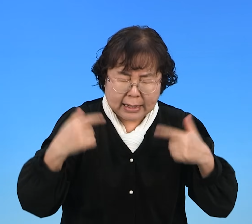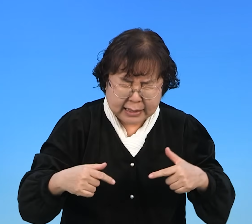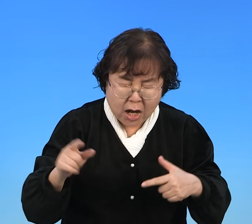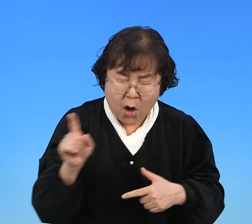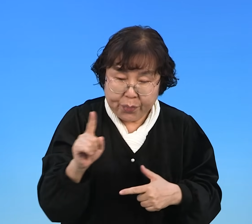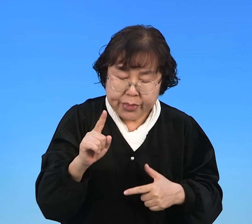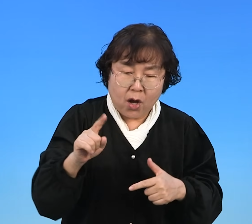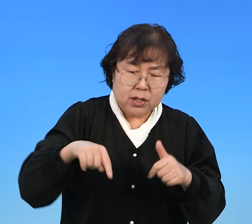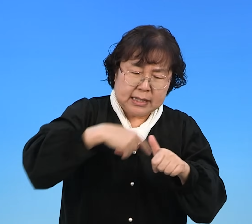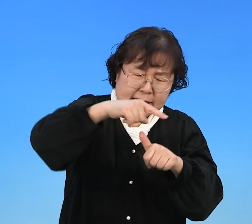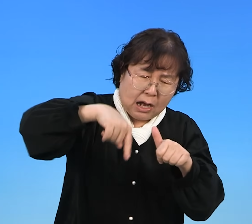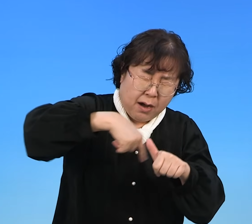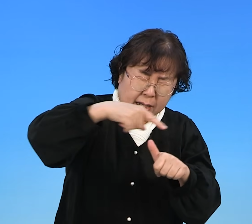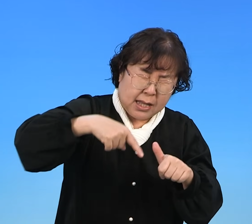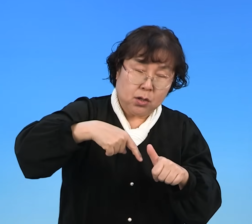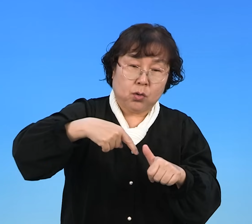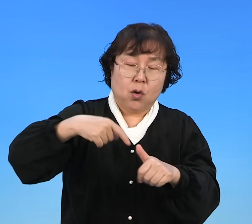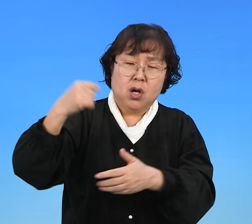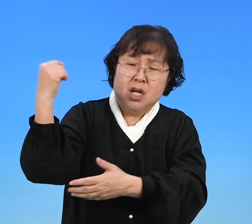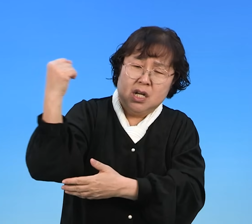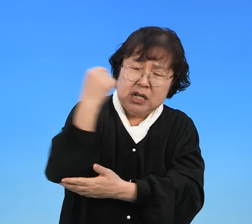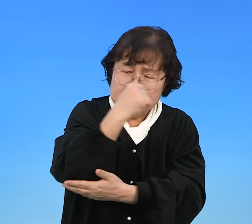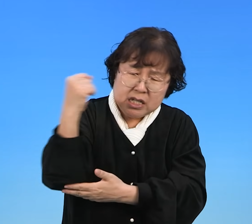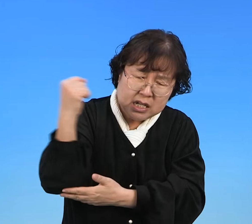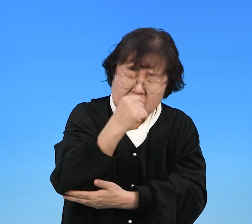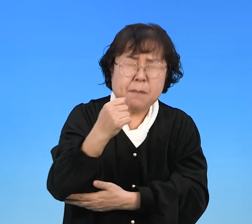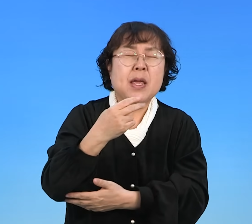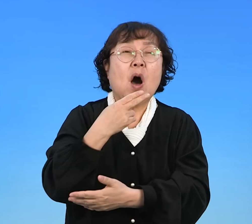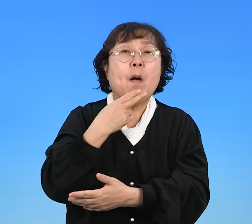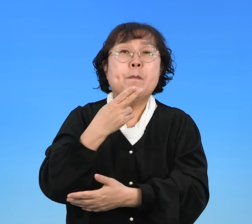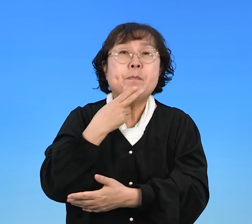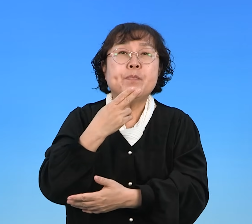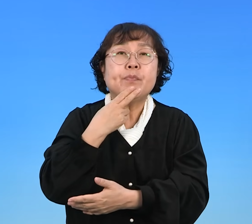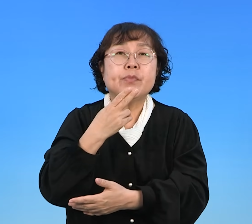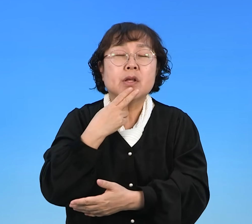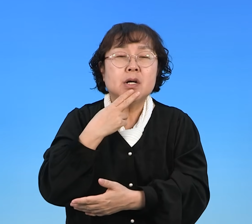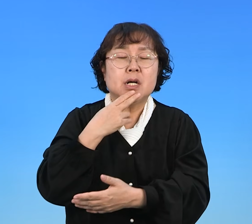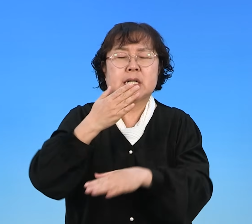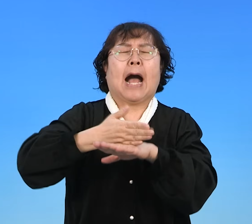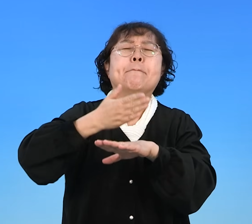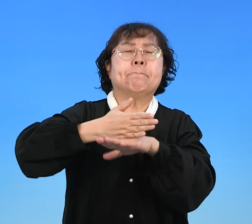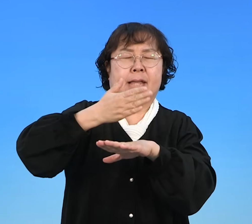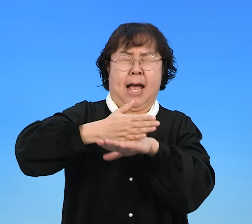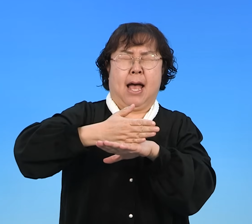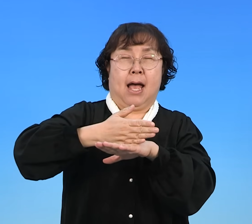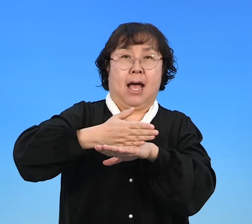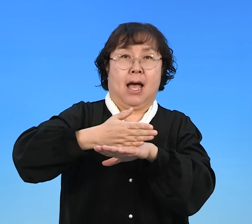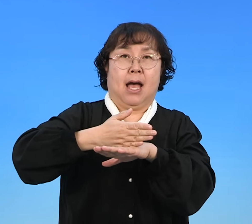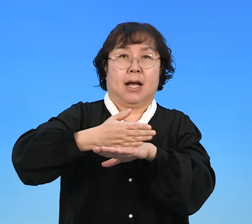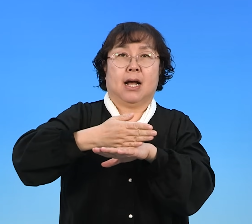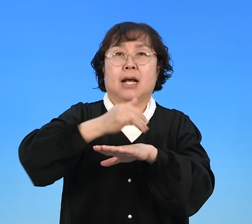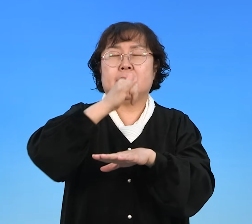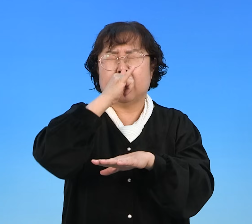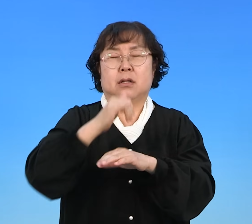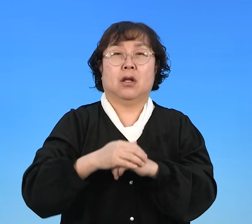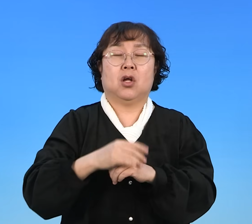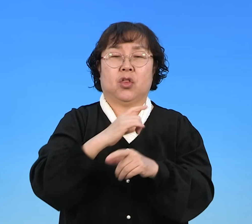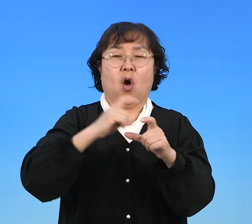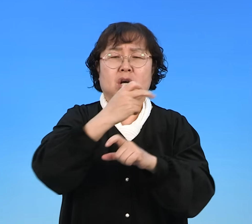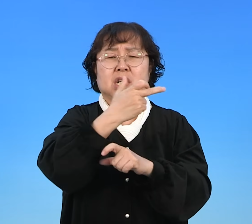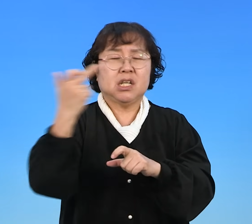감사의 어른이었다고. 그래서 이거 처음 알았습니다. 어머니는 승복으로 설명되는 건데 그것보다 더